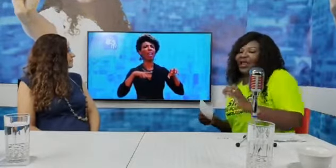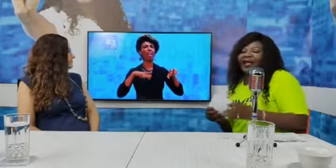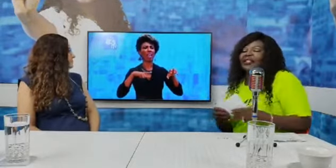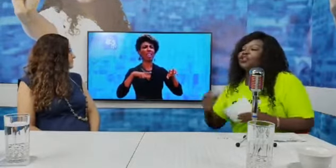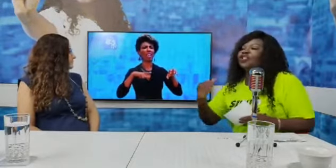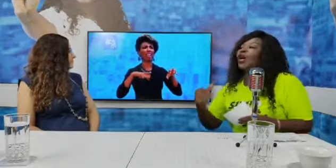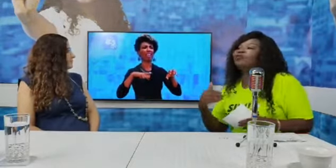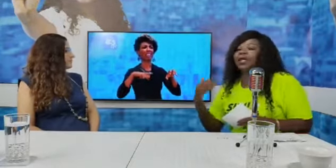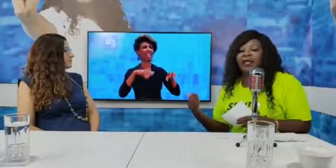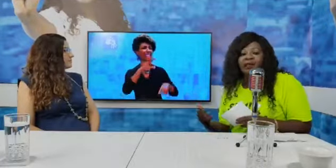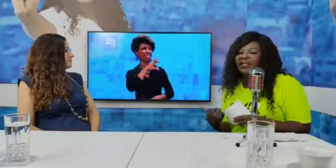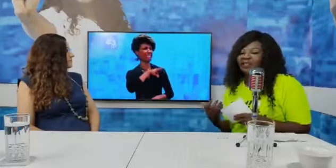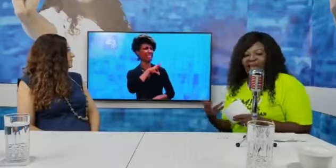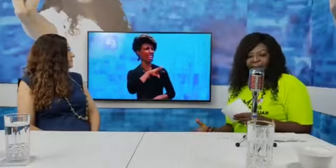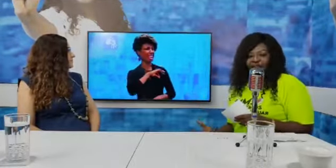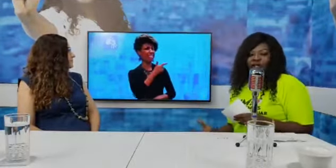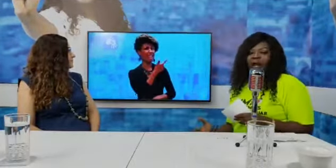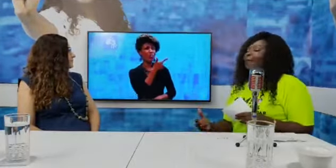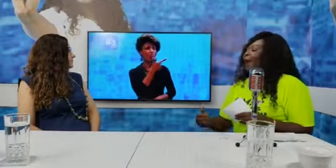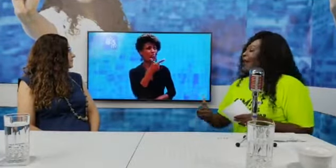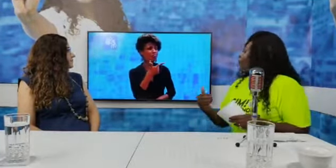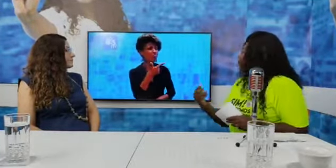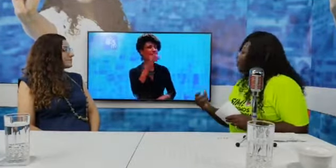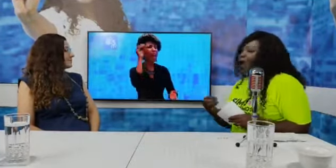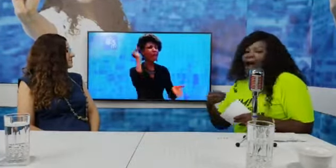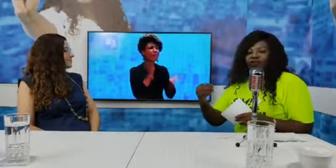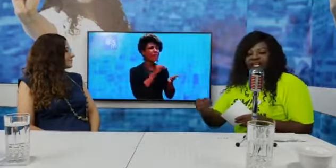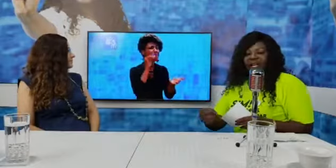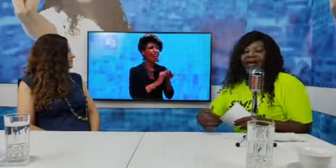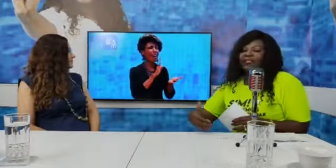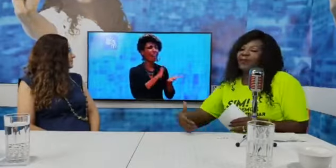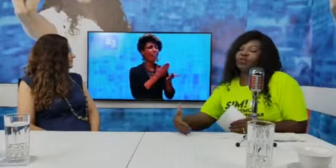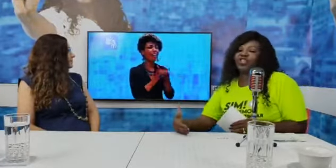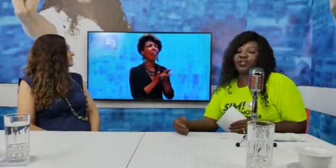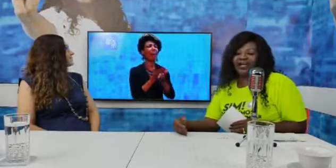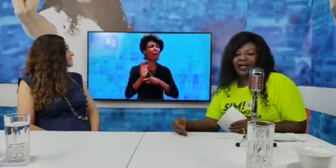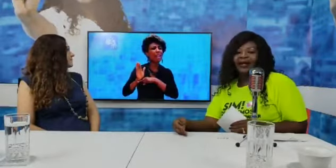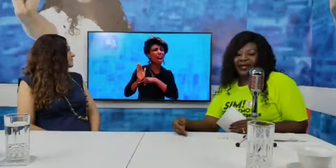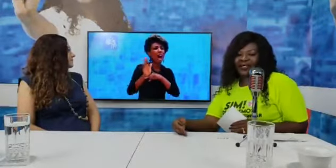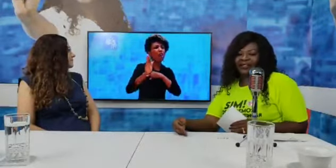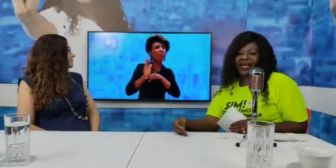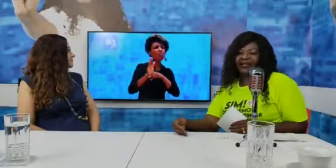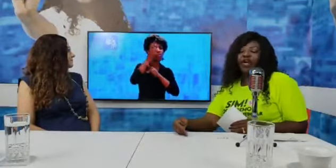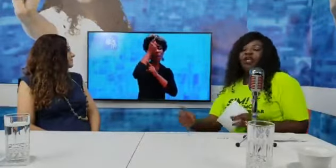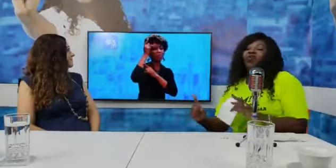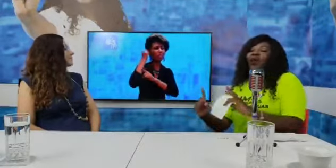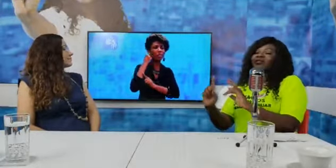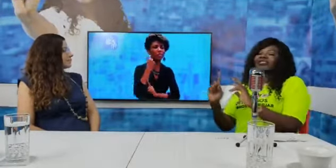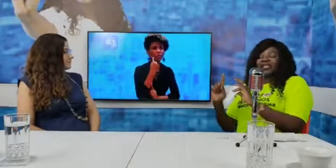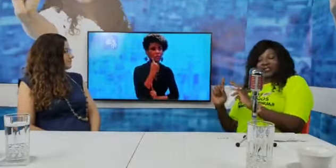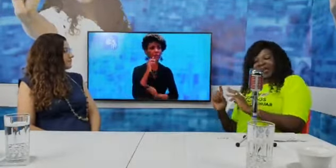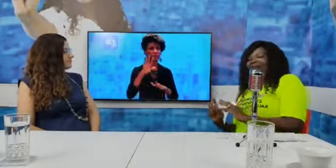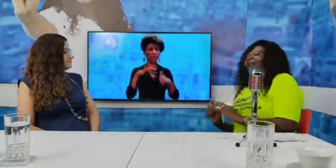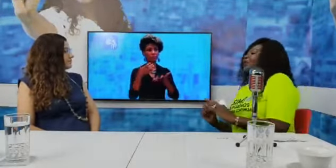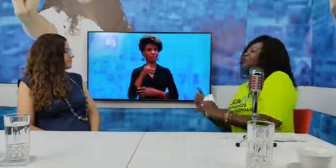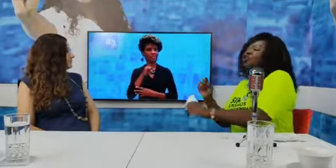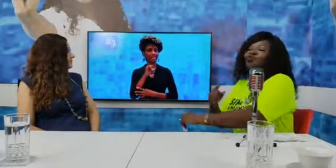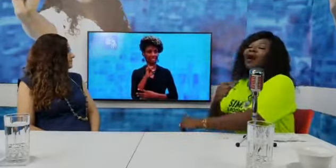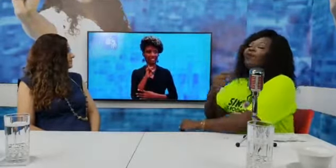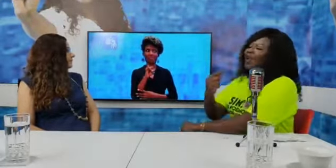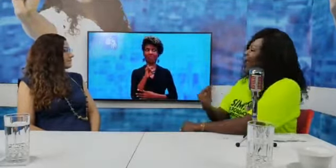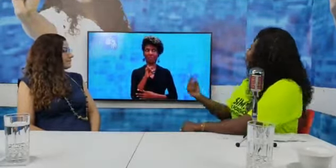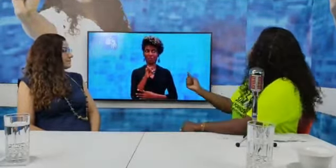nas delegacias, não tem um intérprete para vir auxiliar as pessoas que têm necessidade. E quando se trata